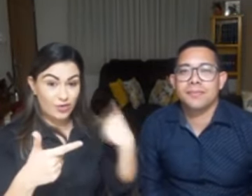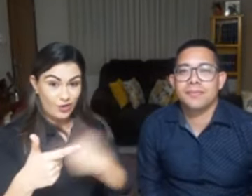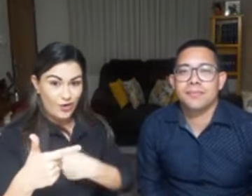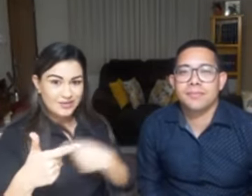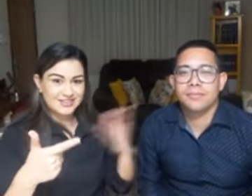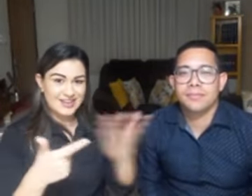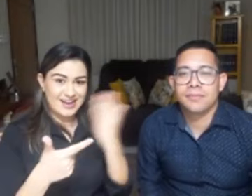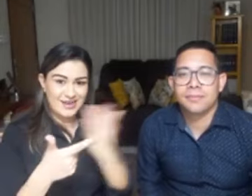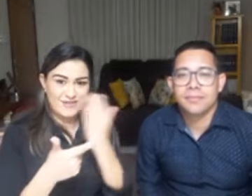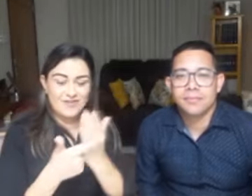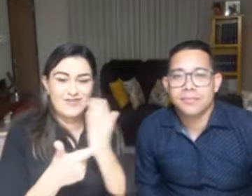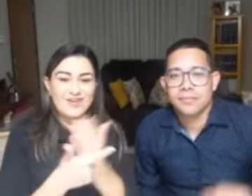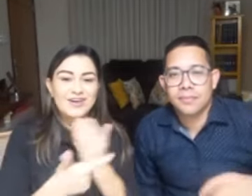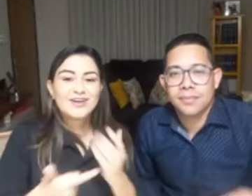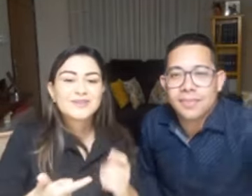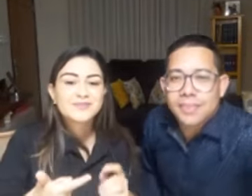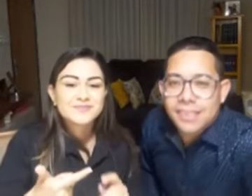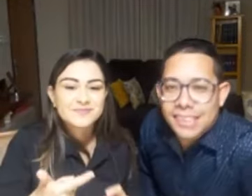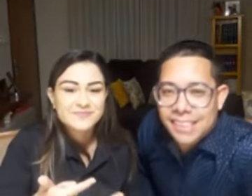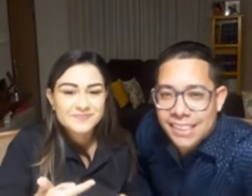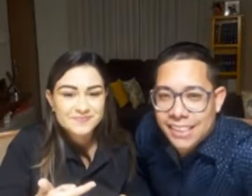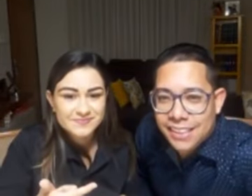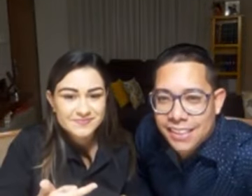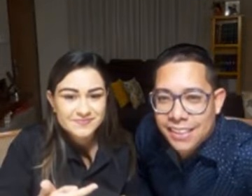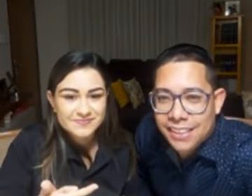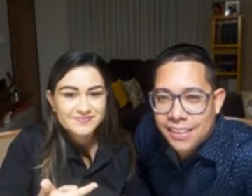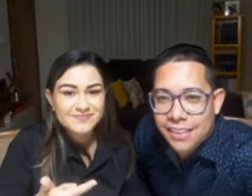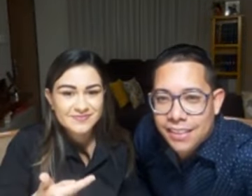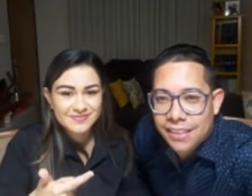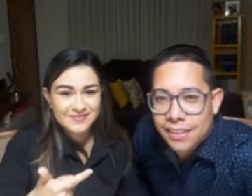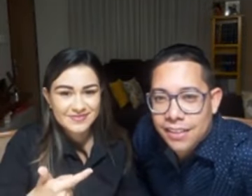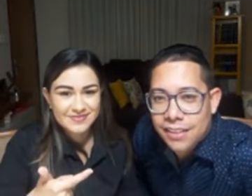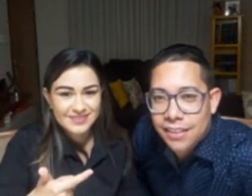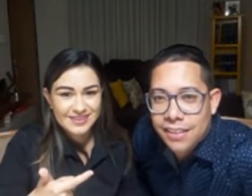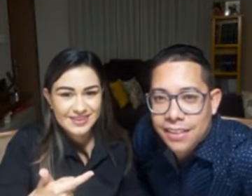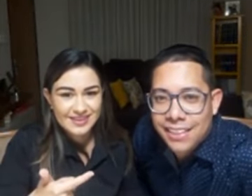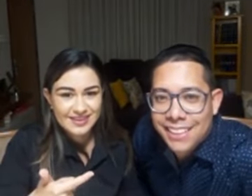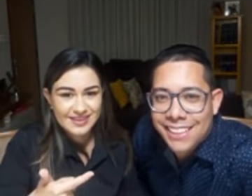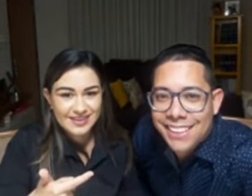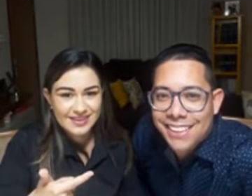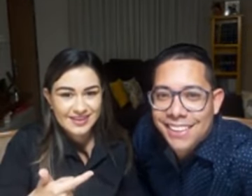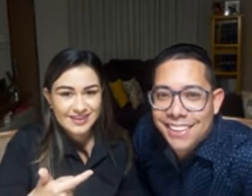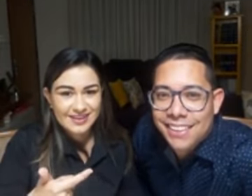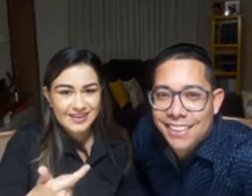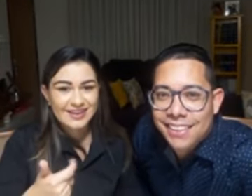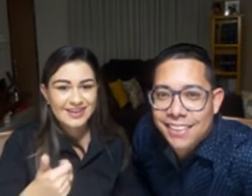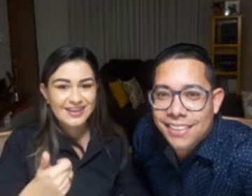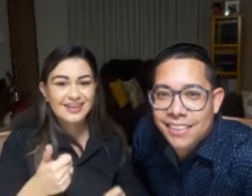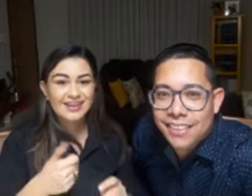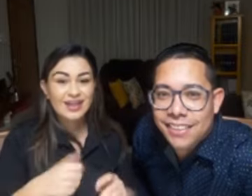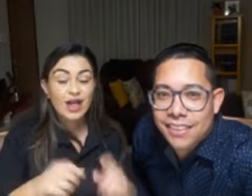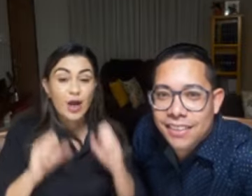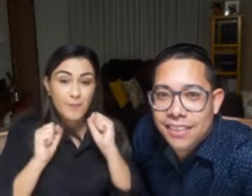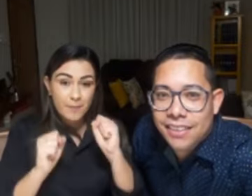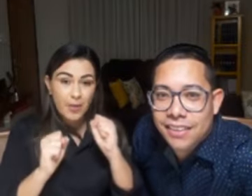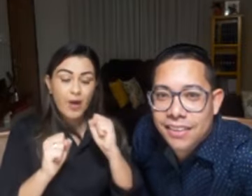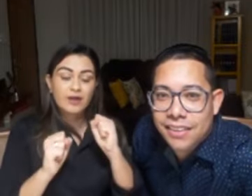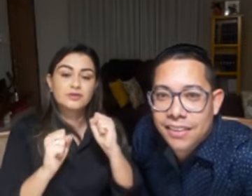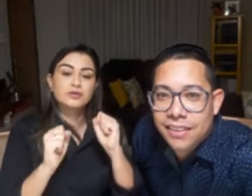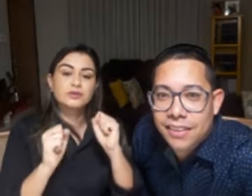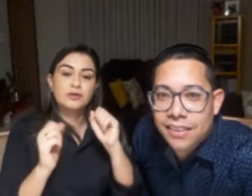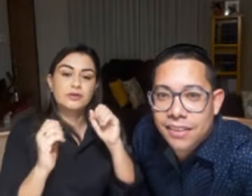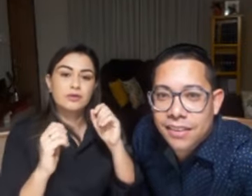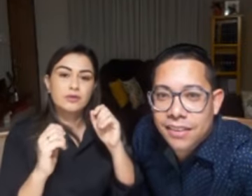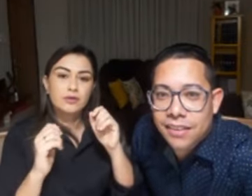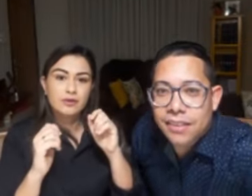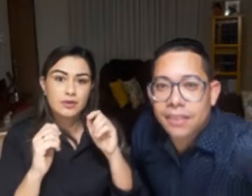aqui. Enfim, que benção. Então já estão manifestando, vocês ganharam, tá? Entre em contato com a gente, mande... aliás, não,